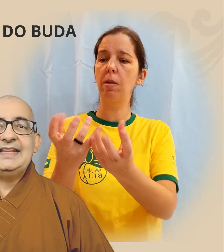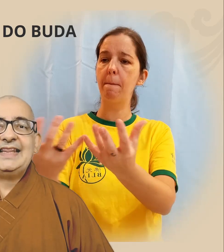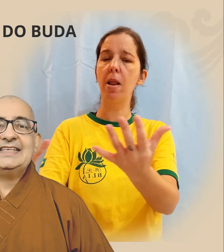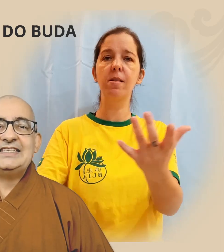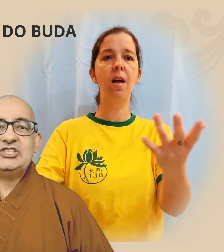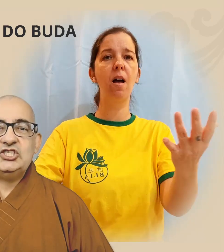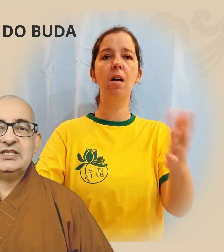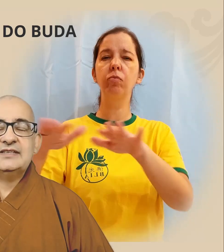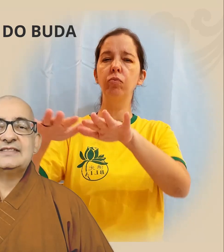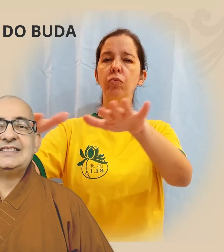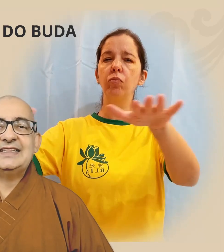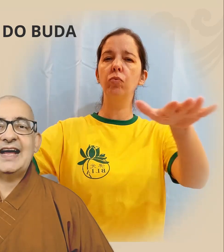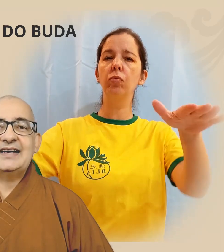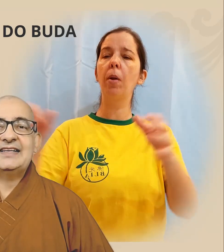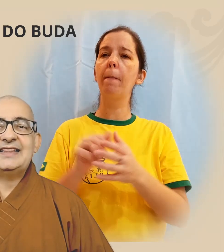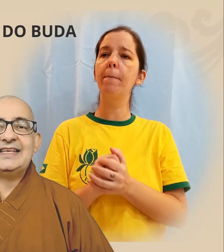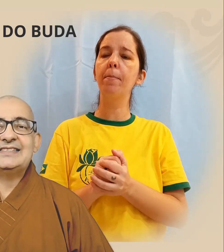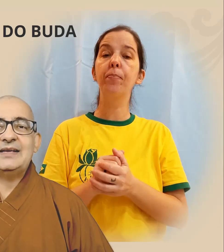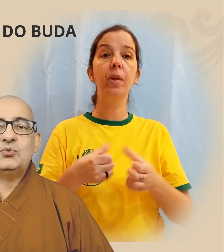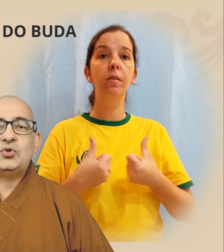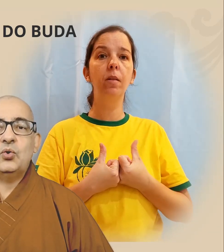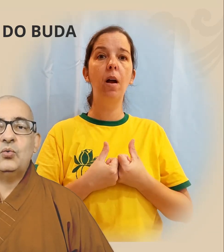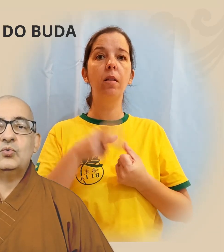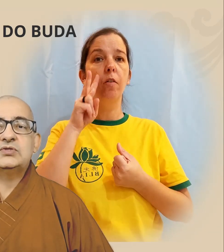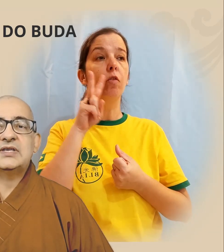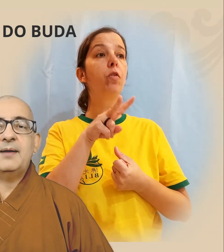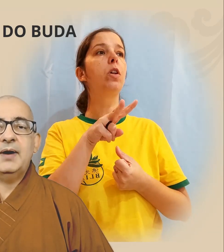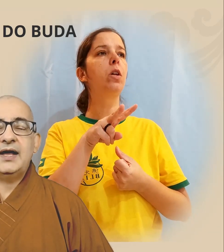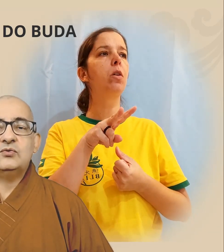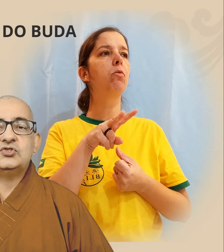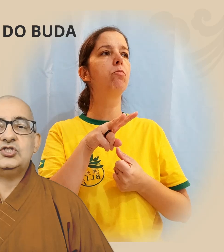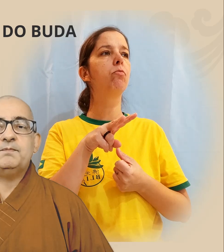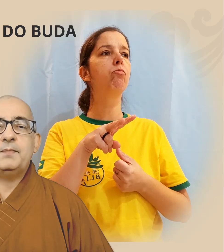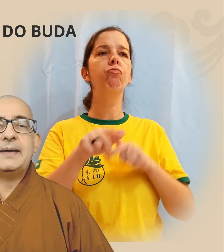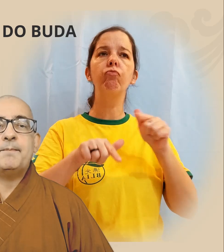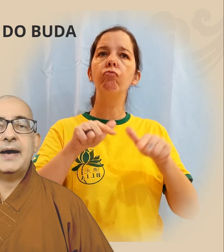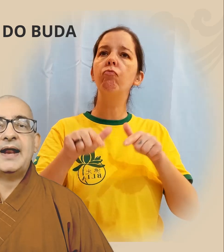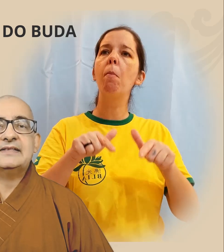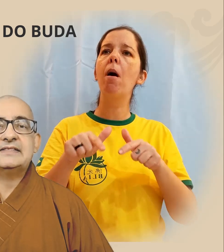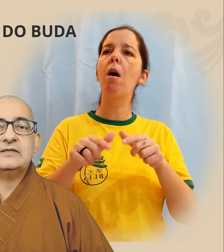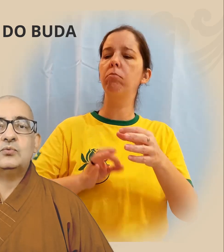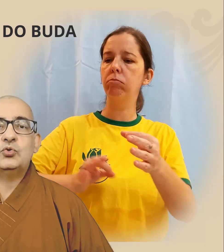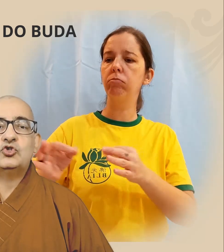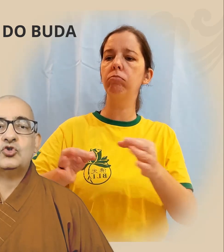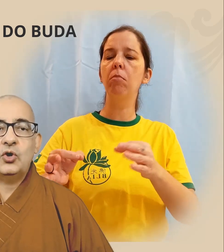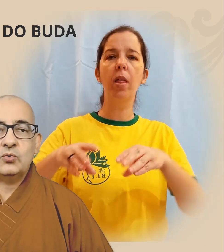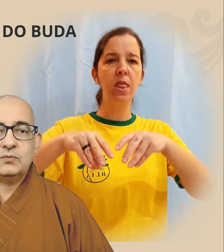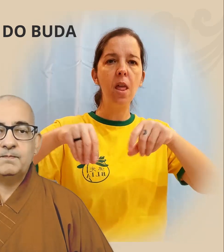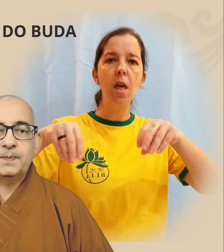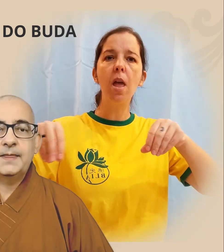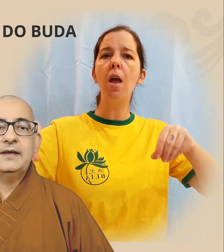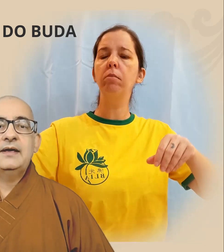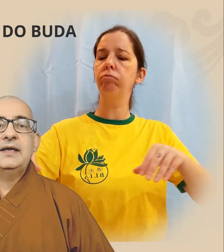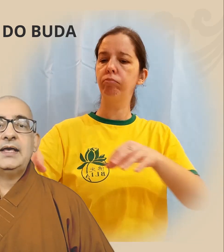E nesse dia, Siddhartha testemunhou os trabalhos de preparação do solo.